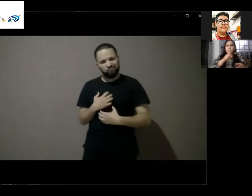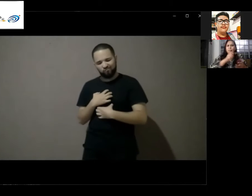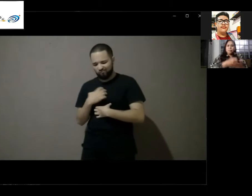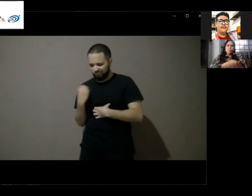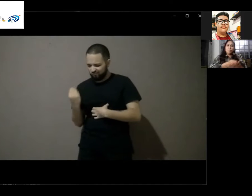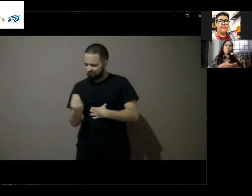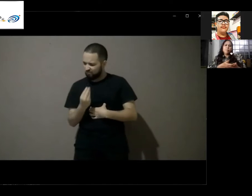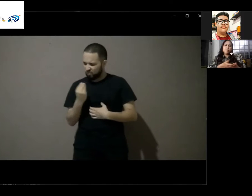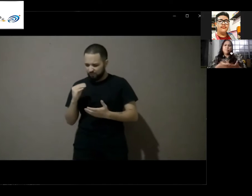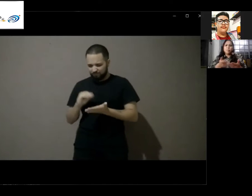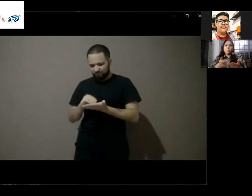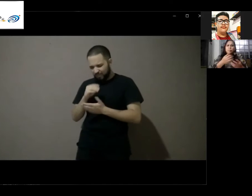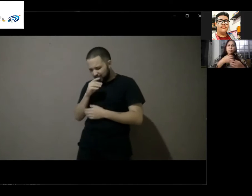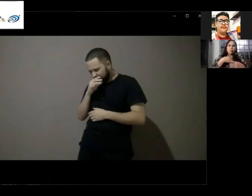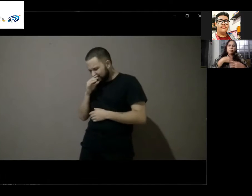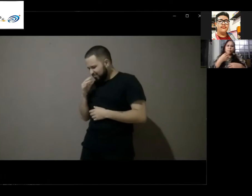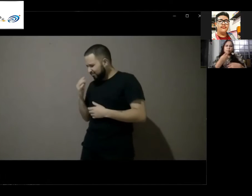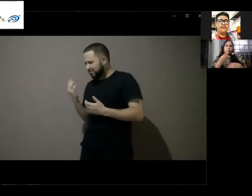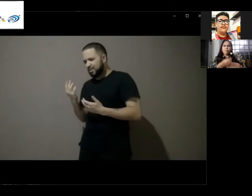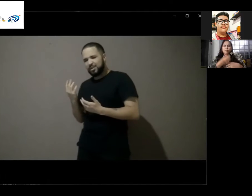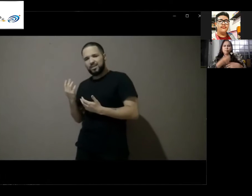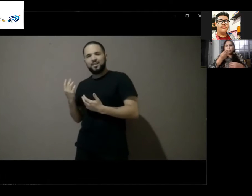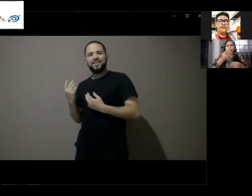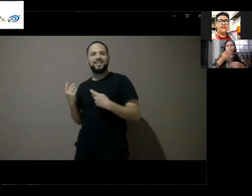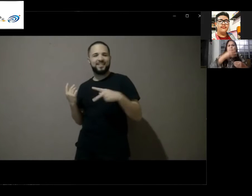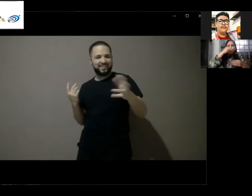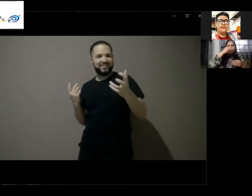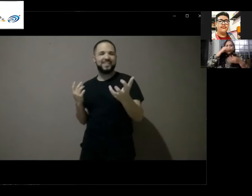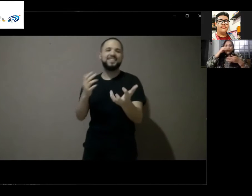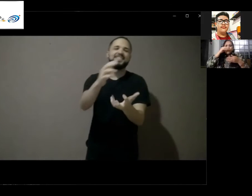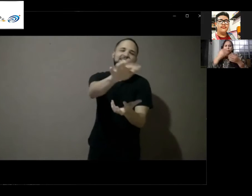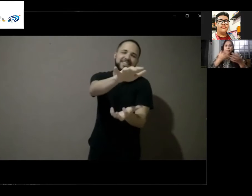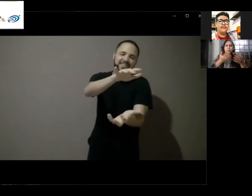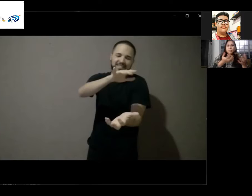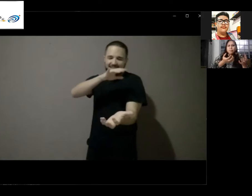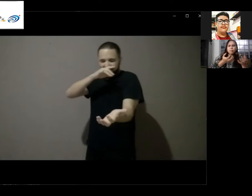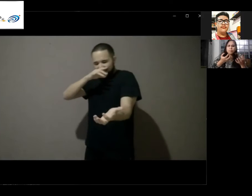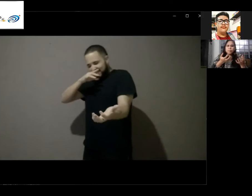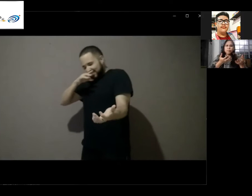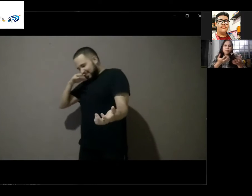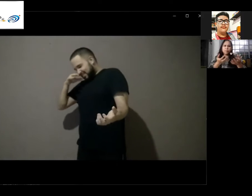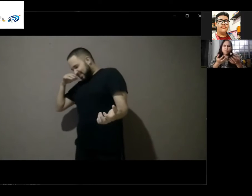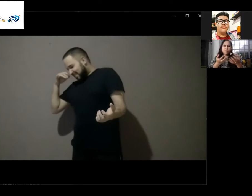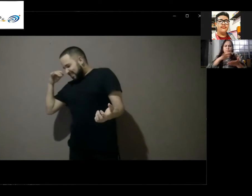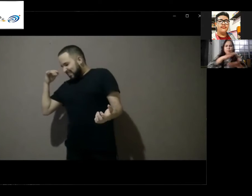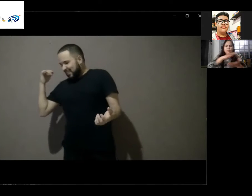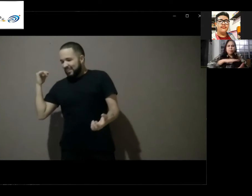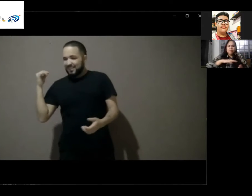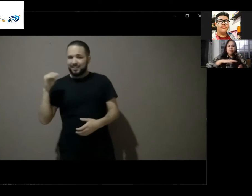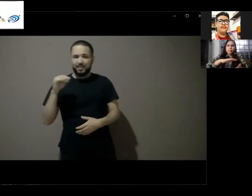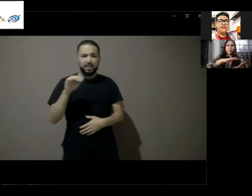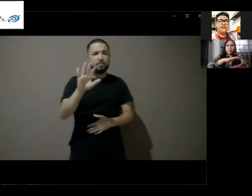minha vida tão sem cheiro e eu já sei qual quero dar. Não quero